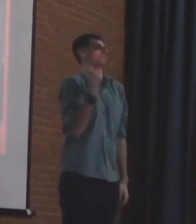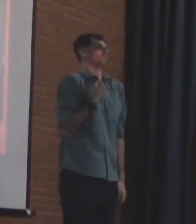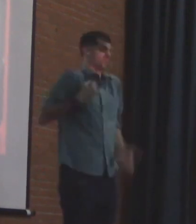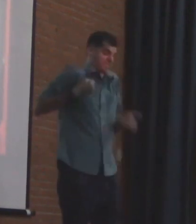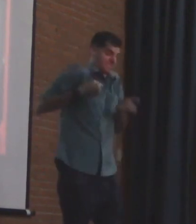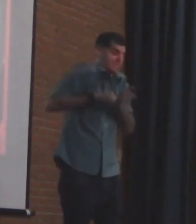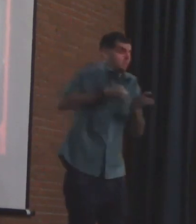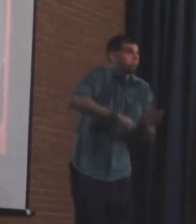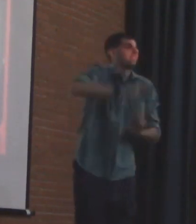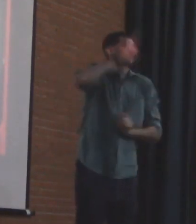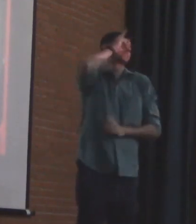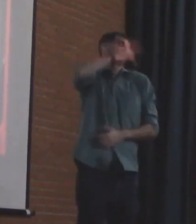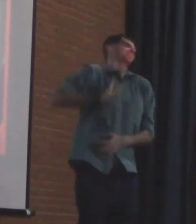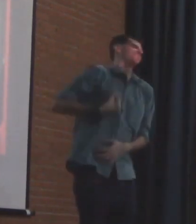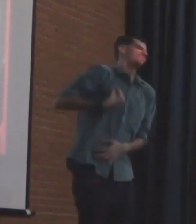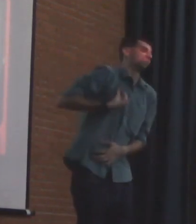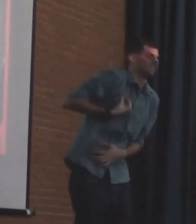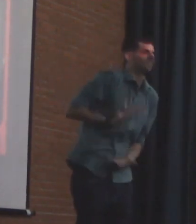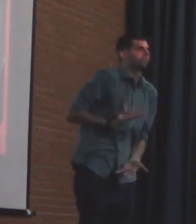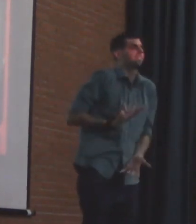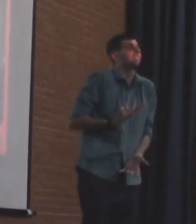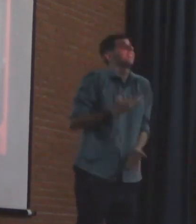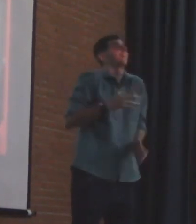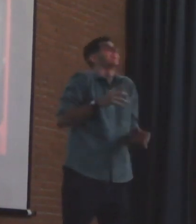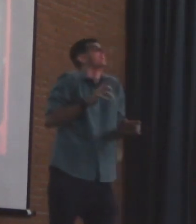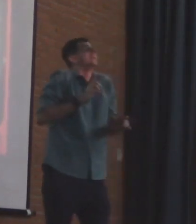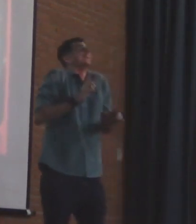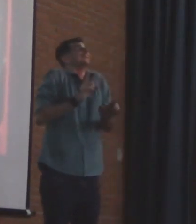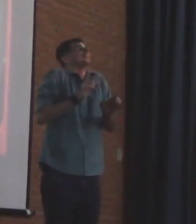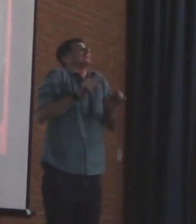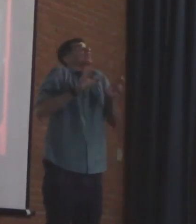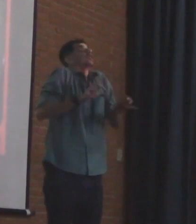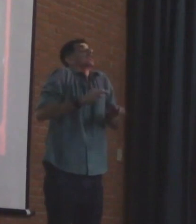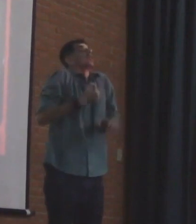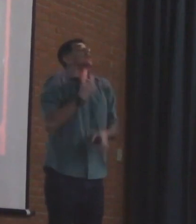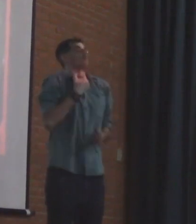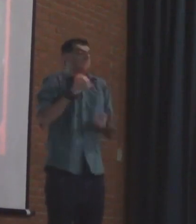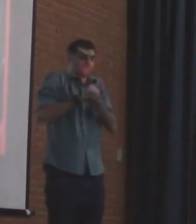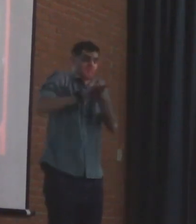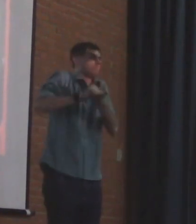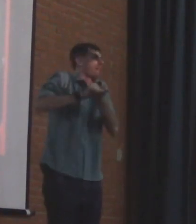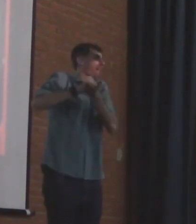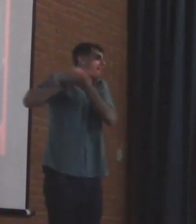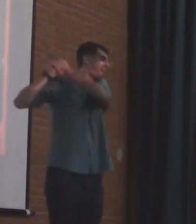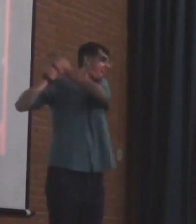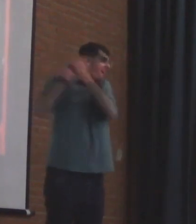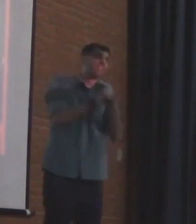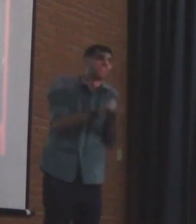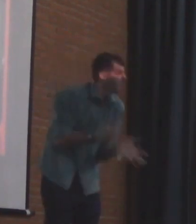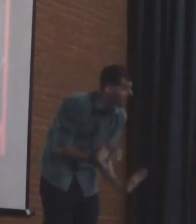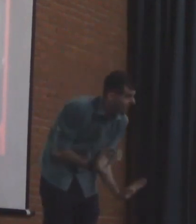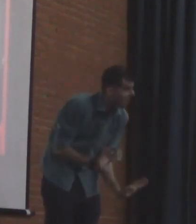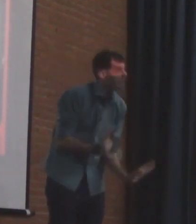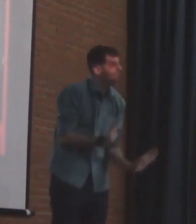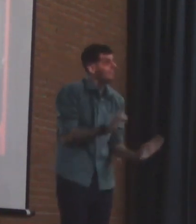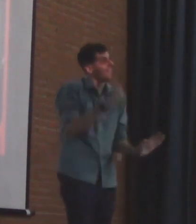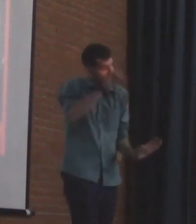mostrar, é importante que nós também lutemos por isso. O contexto histórico, a gente não pode apagar tudo